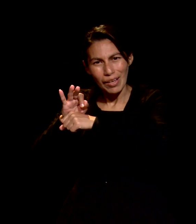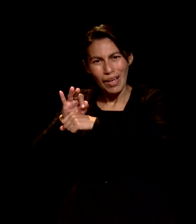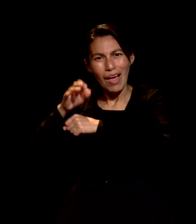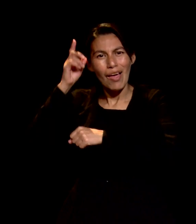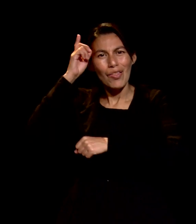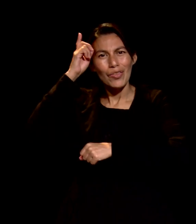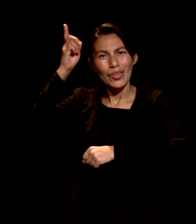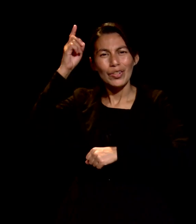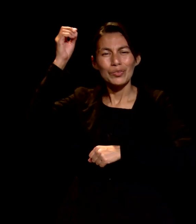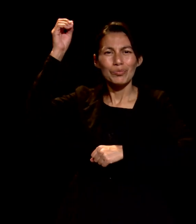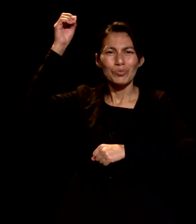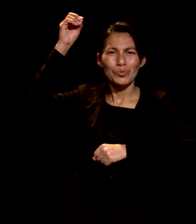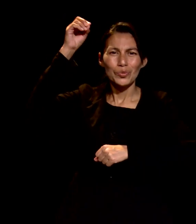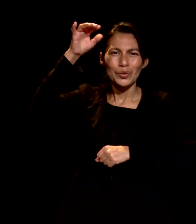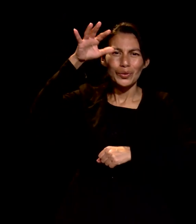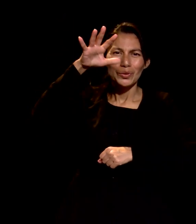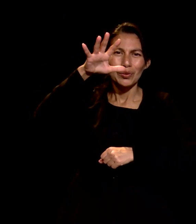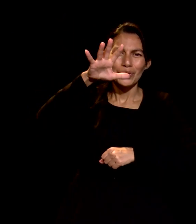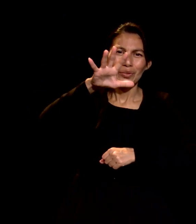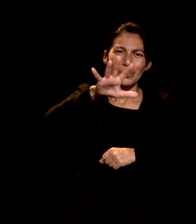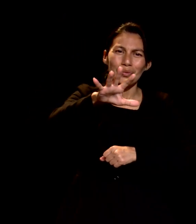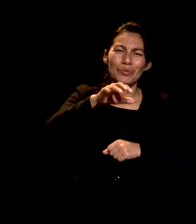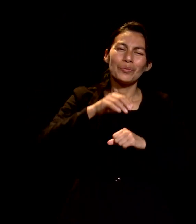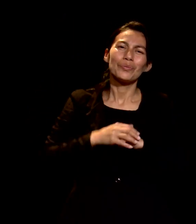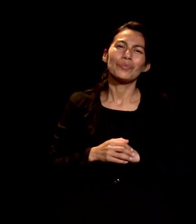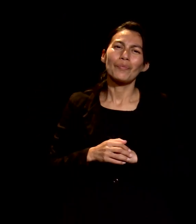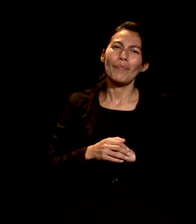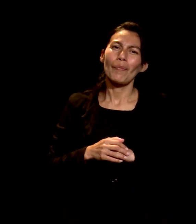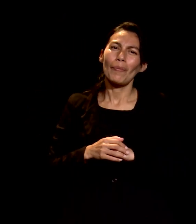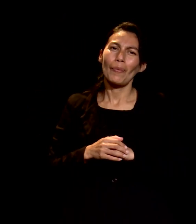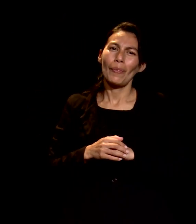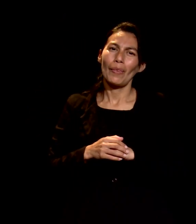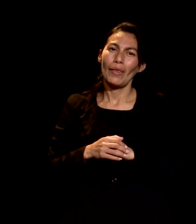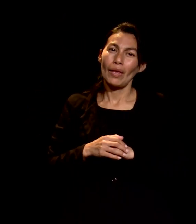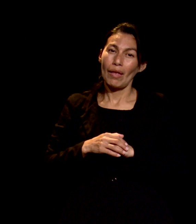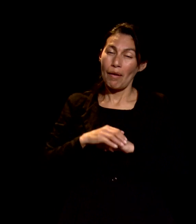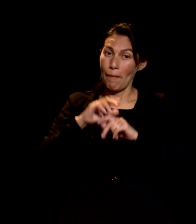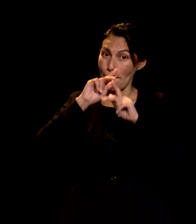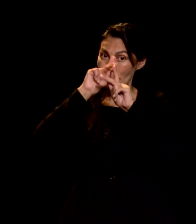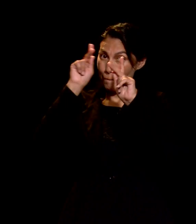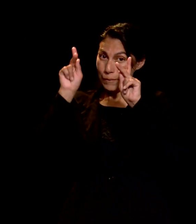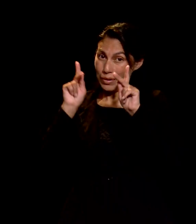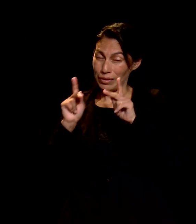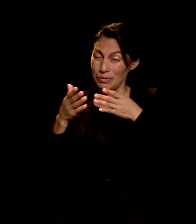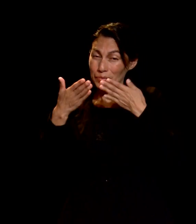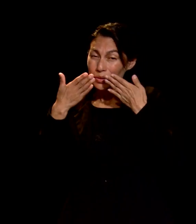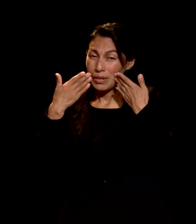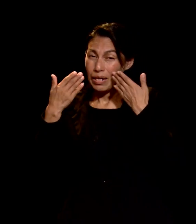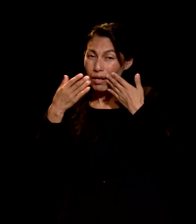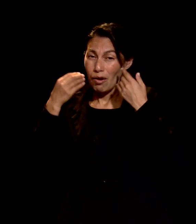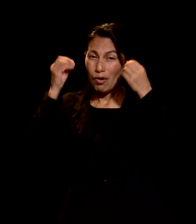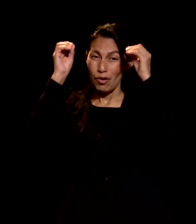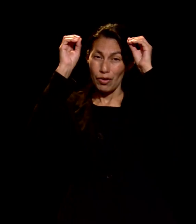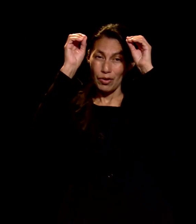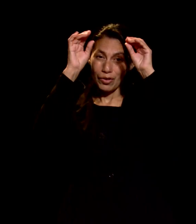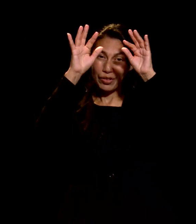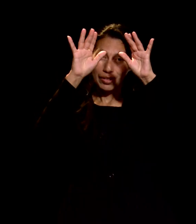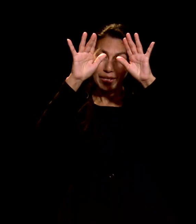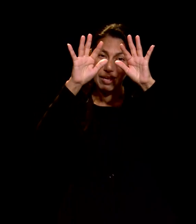guarde Dios Haga resplandecer Su rostro Sobre ti Y tenga De ti